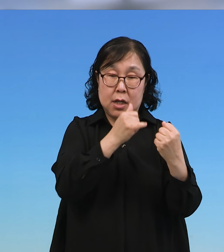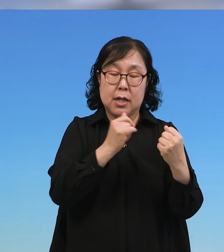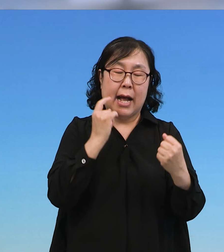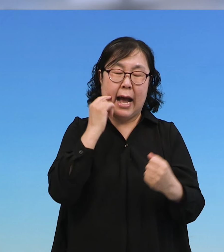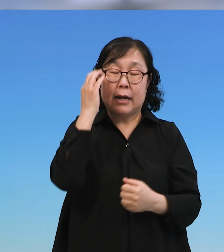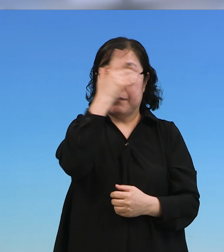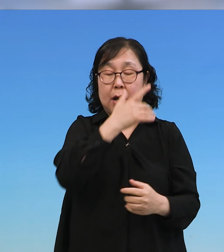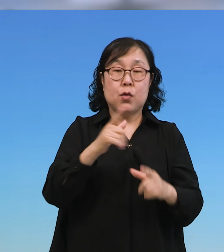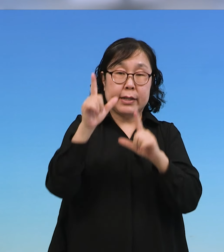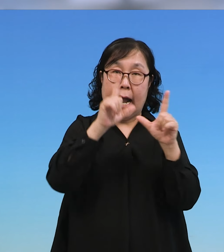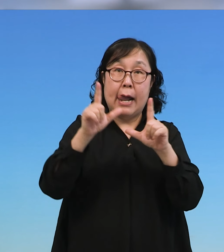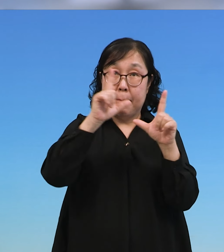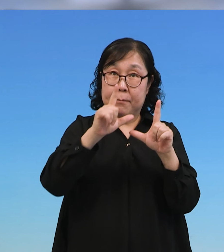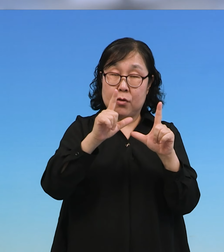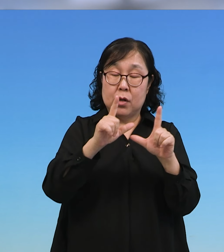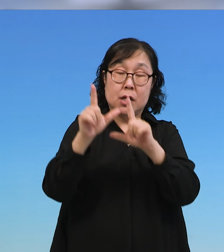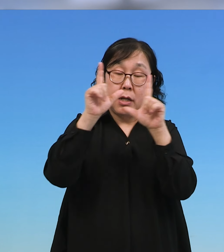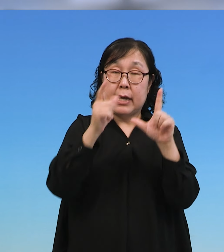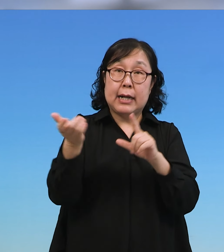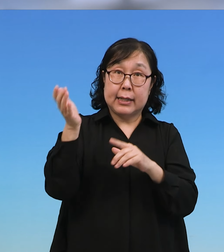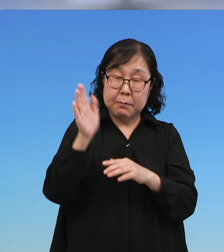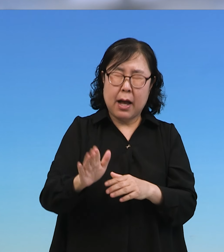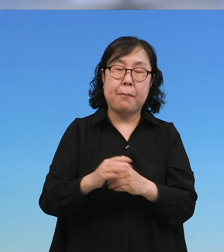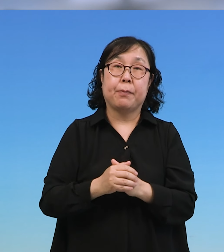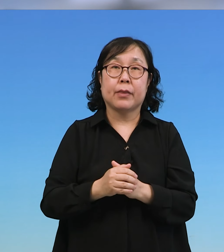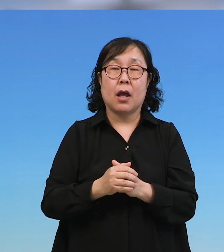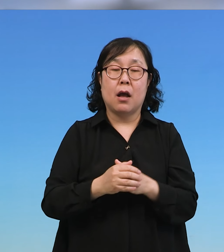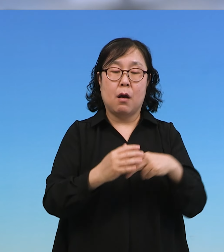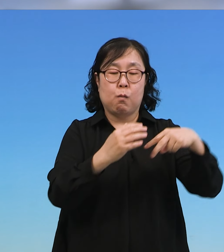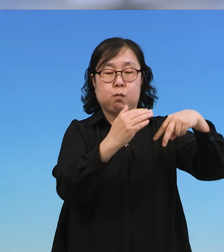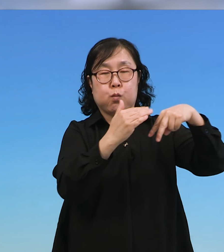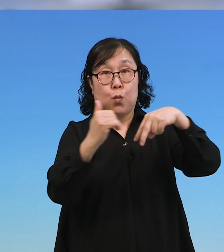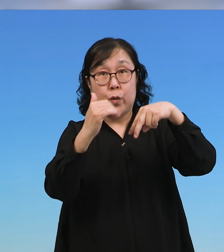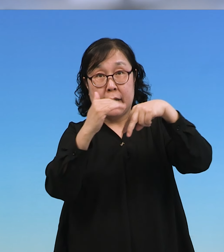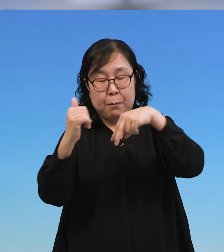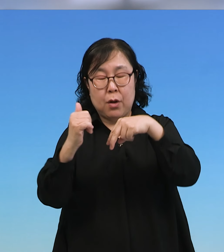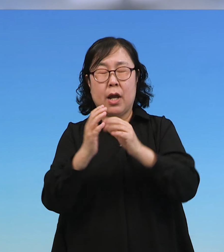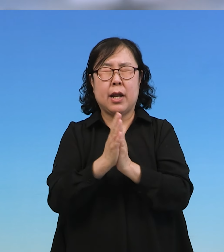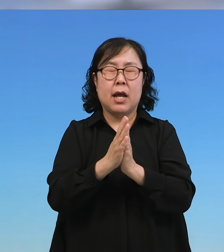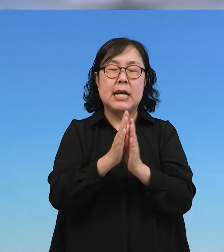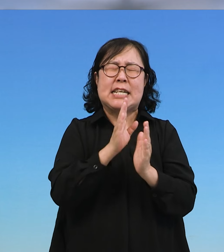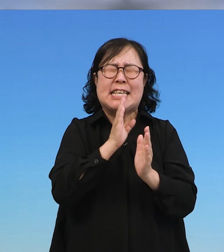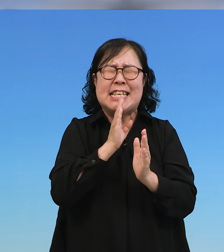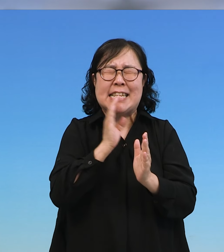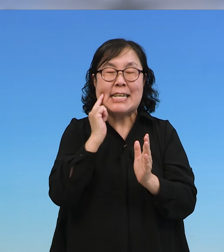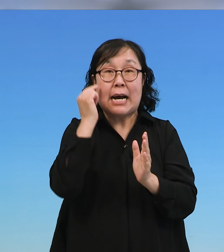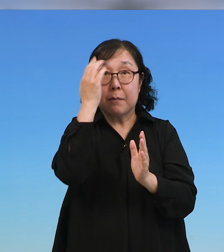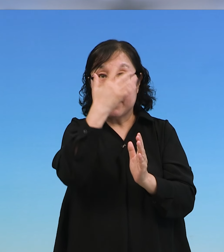살아냈던 인물이지만 사무엘의 진짜 아름다움은 은퇴 이후예요.